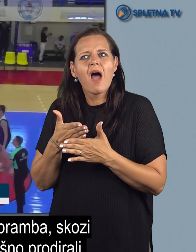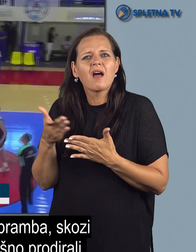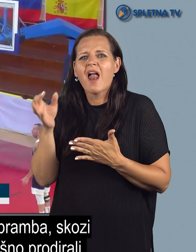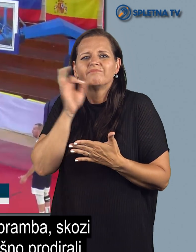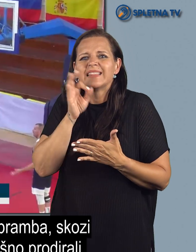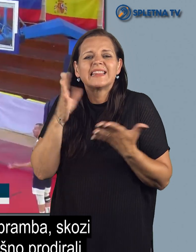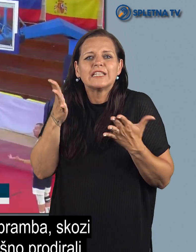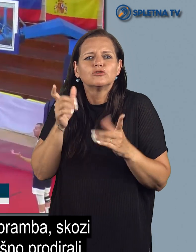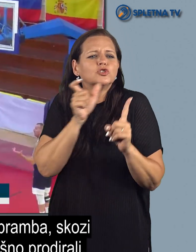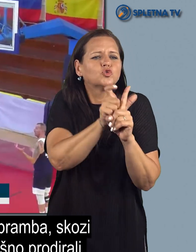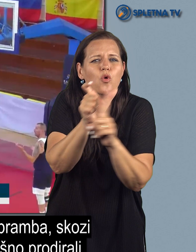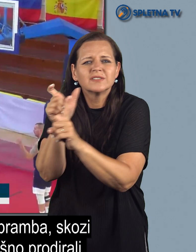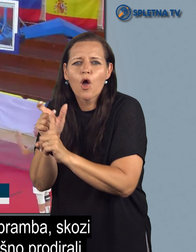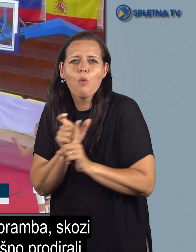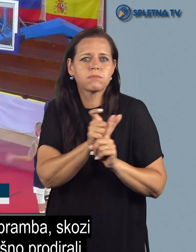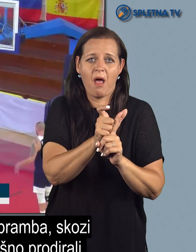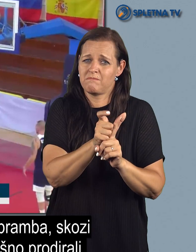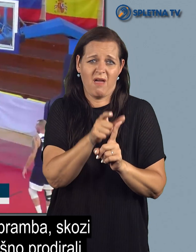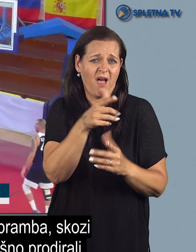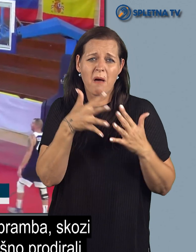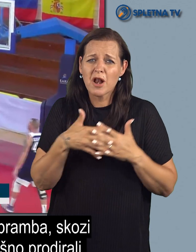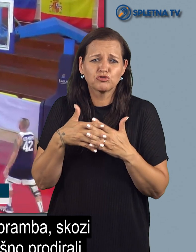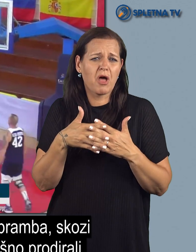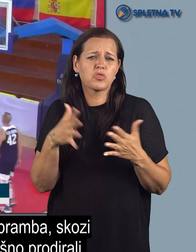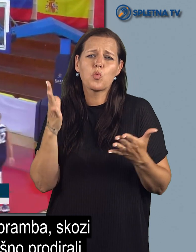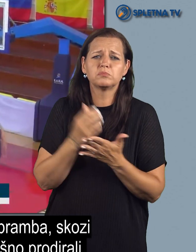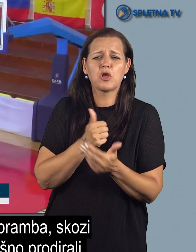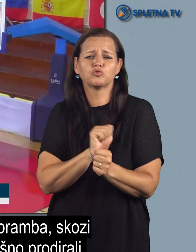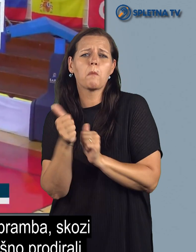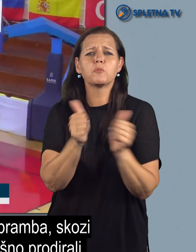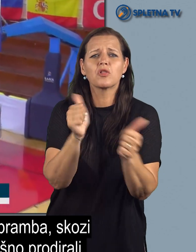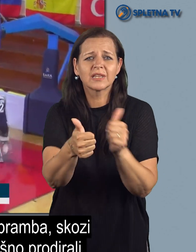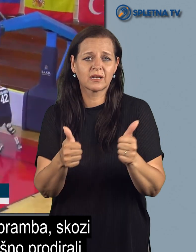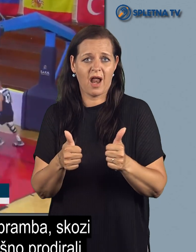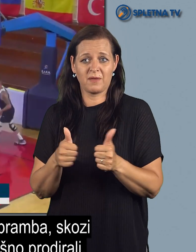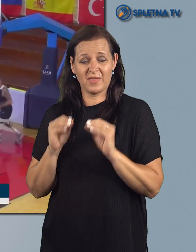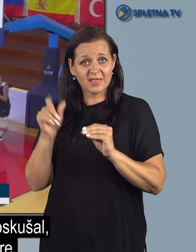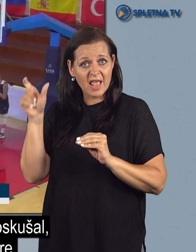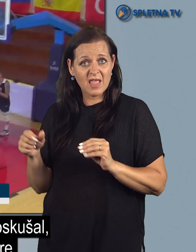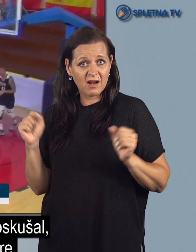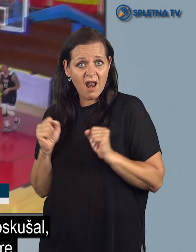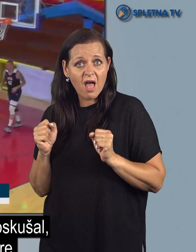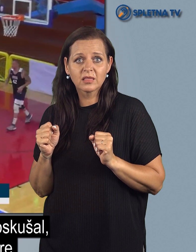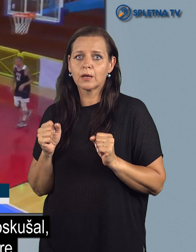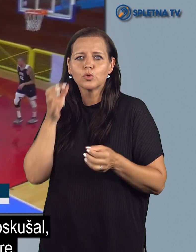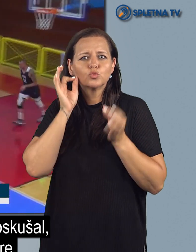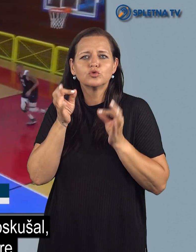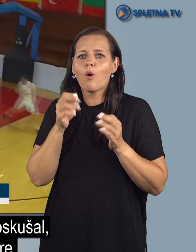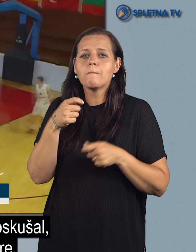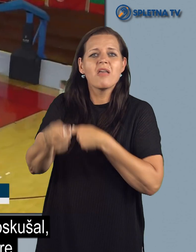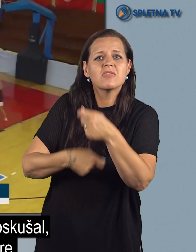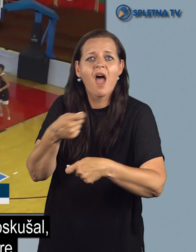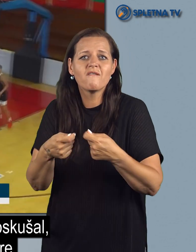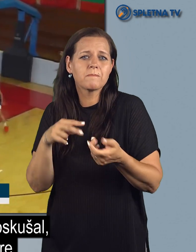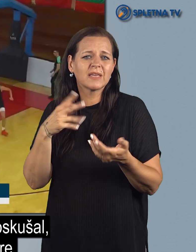Pomagala ni niti conska obramba, skozi katero so Američani uspešno prodirali. Trener Hladnik je poskušal